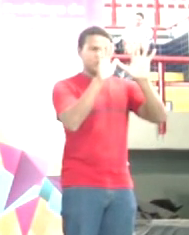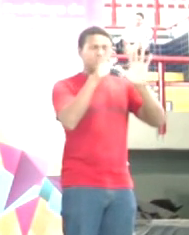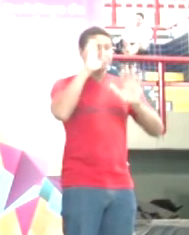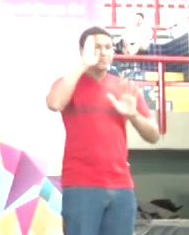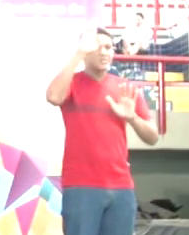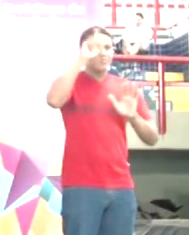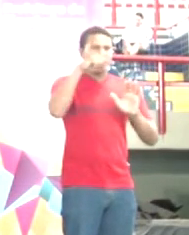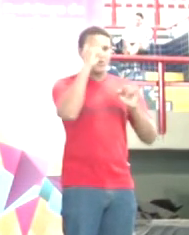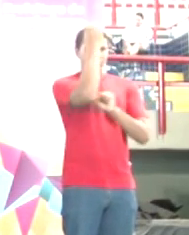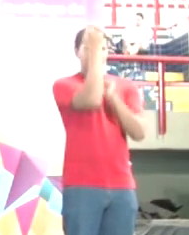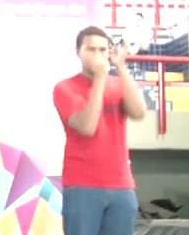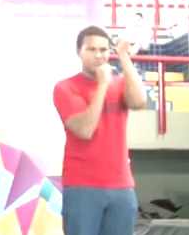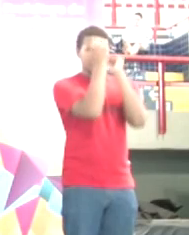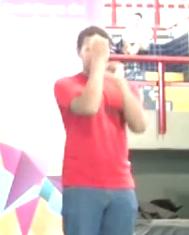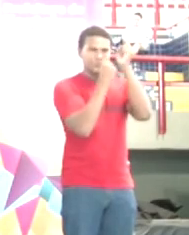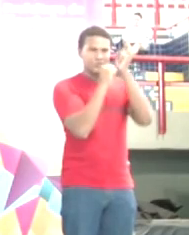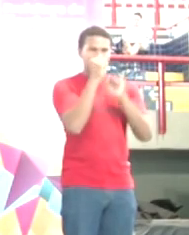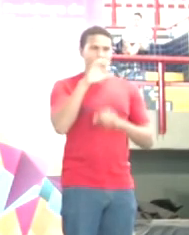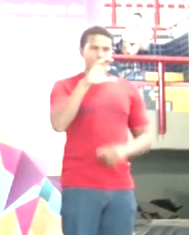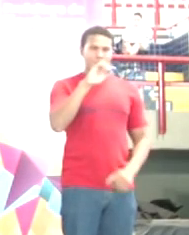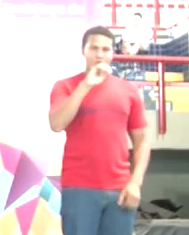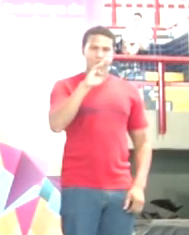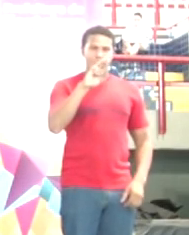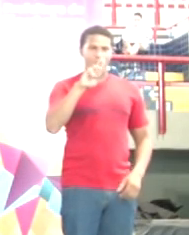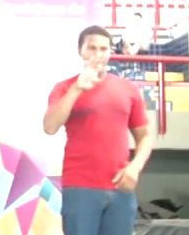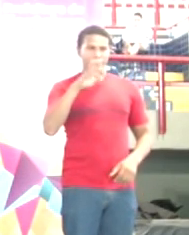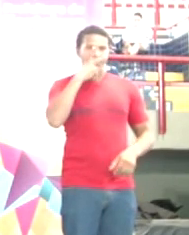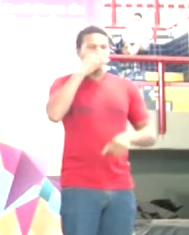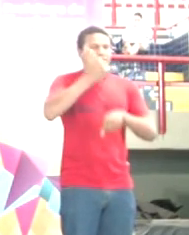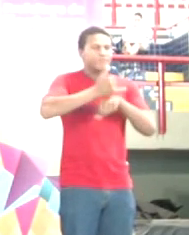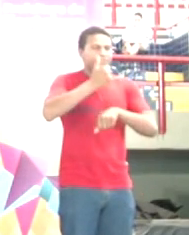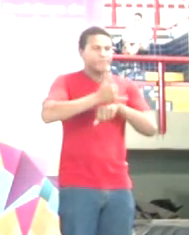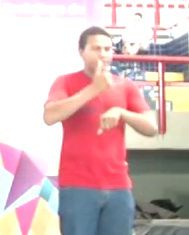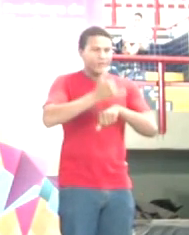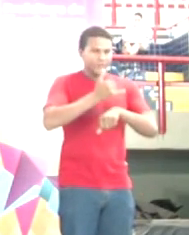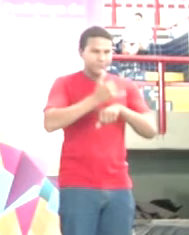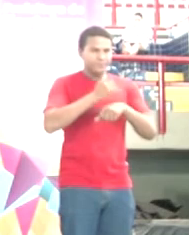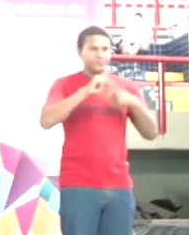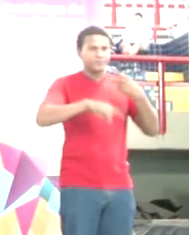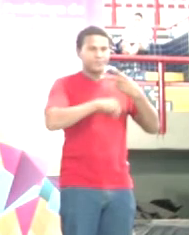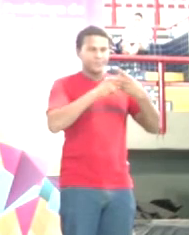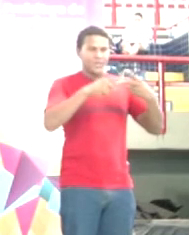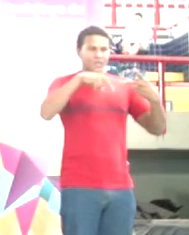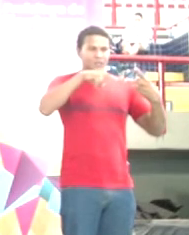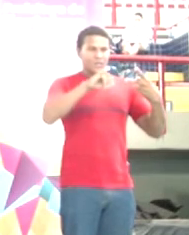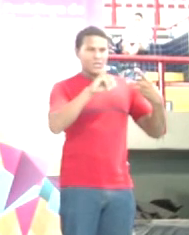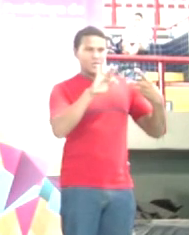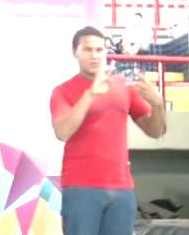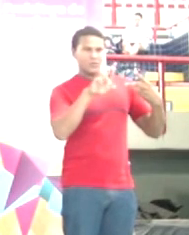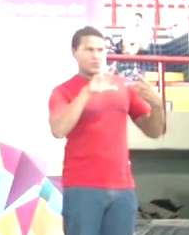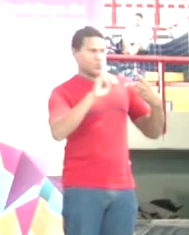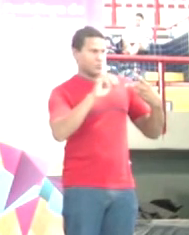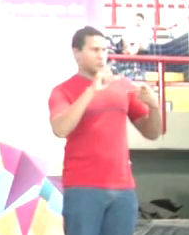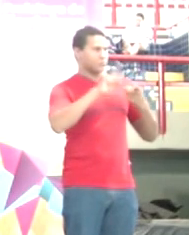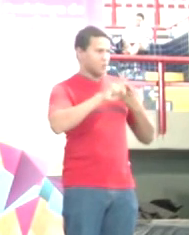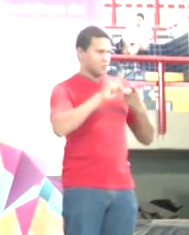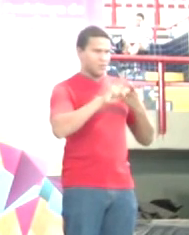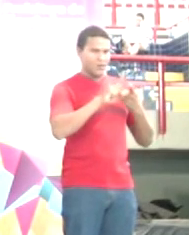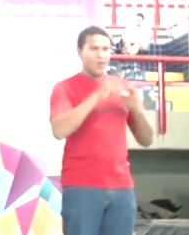de cobre e níquel, em decorrência da oxidação dos minérios